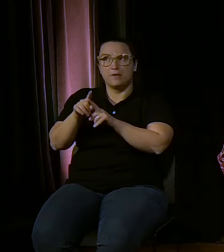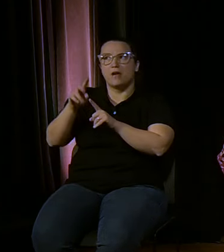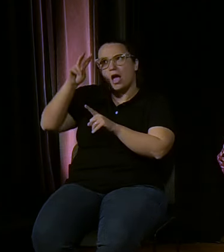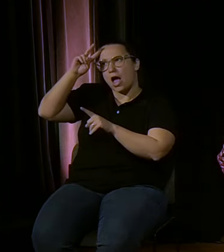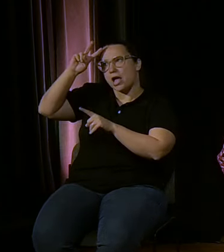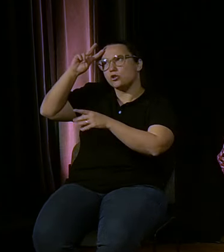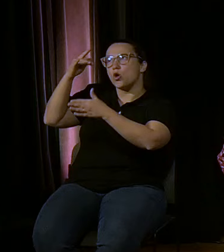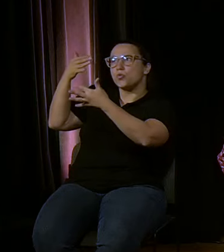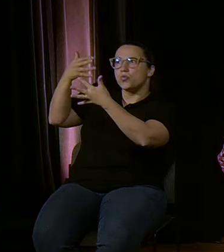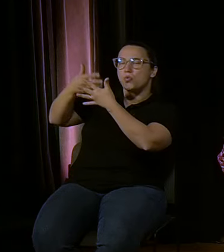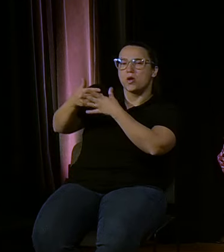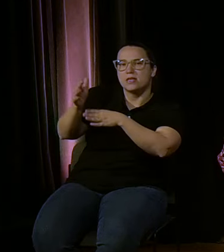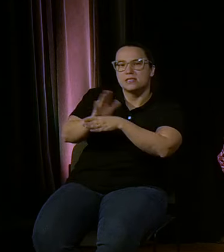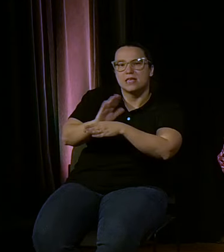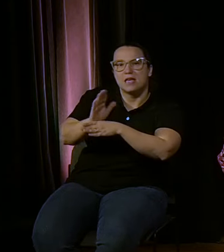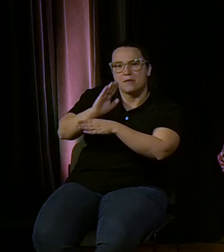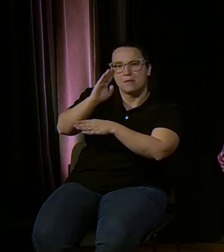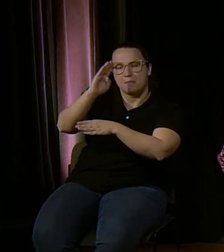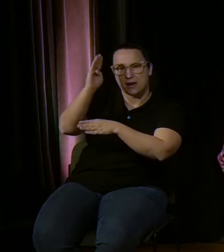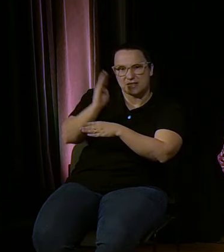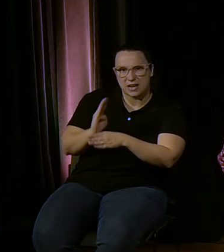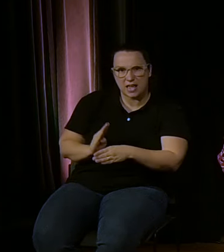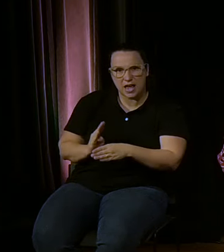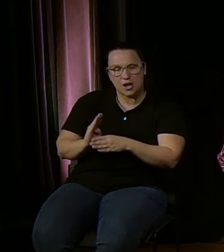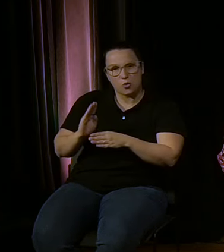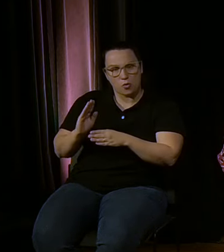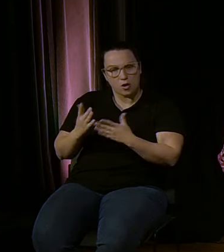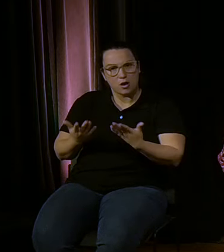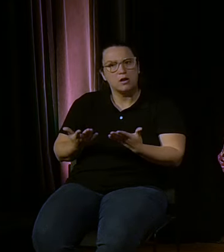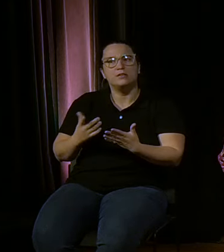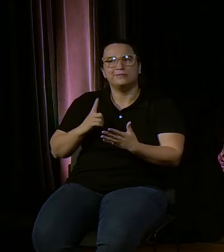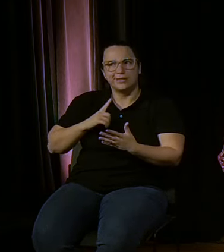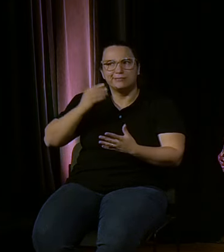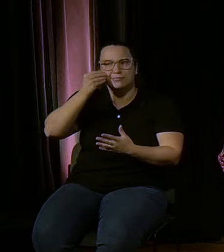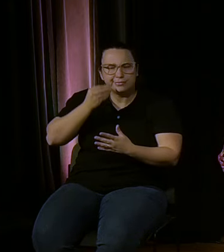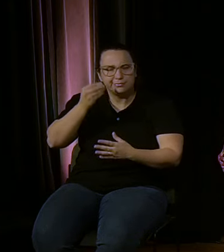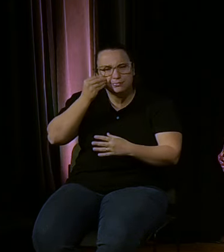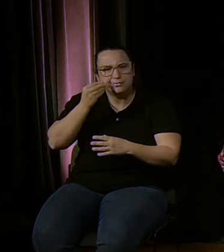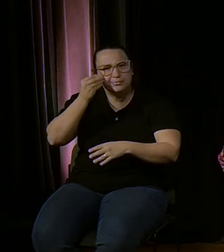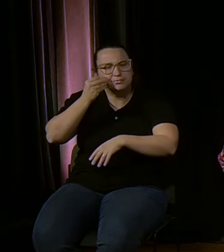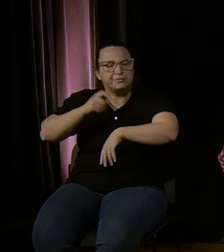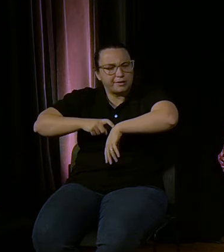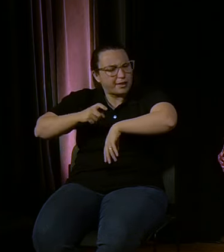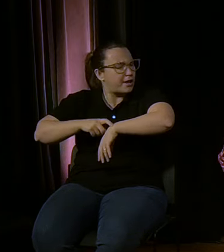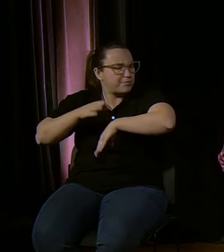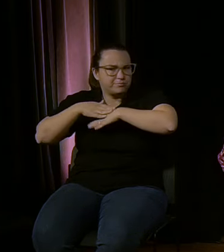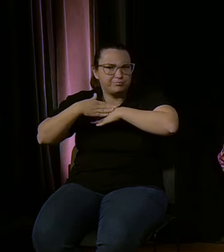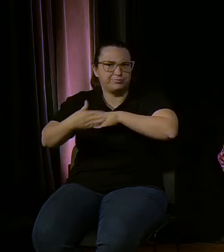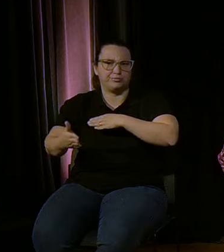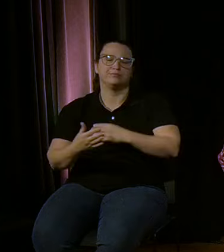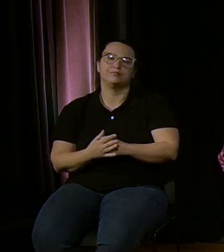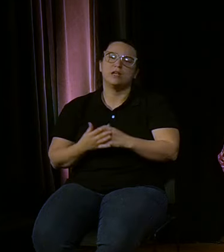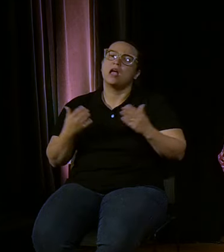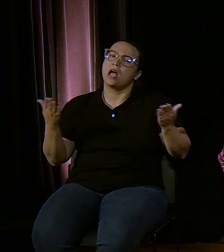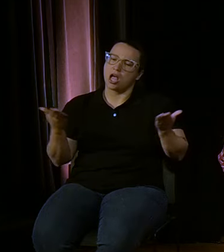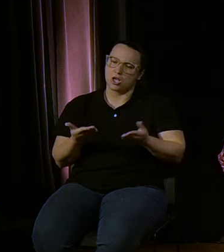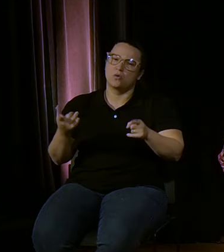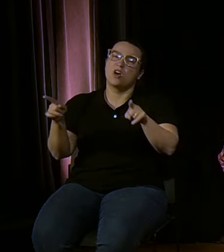brasileiro, a gente está buscando essa imagem de diversas formas o tempo todo. E não à toa, agora